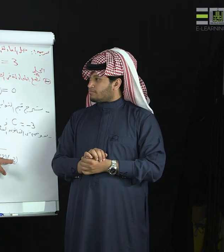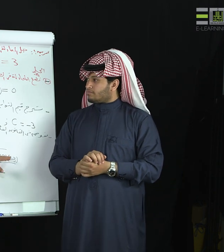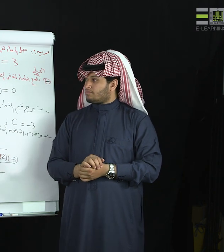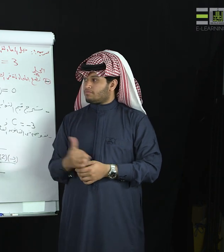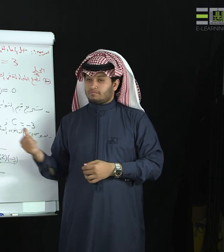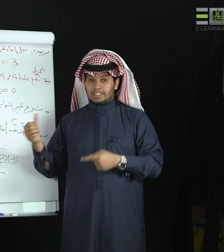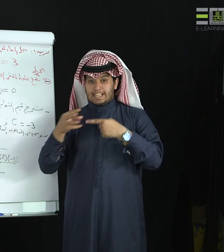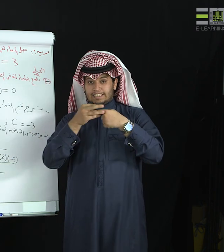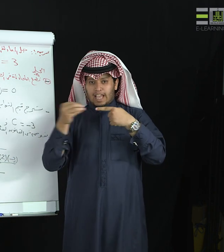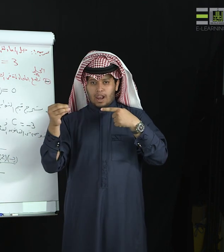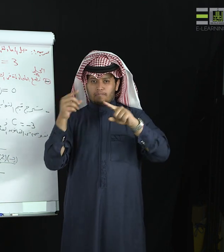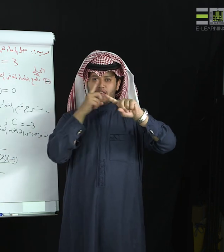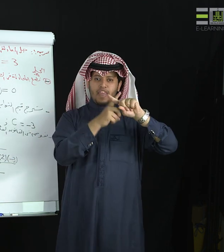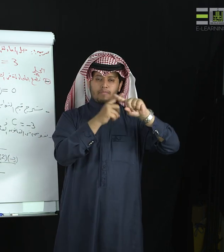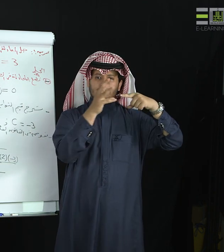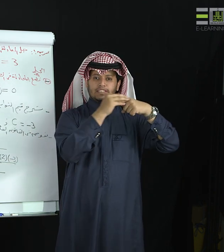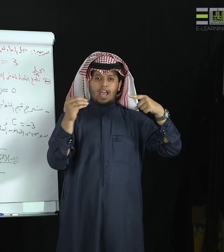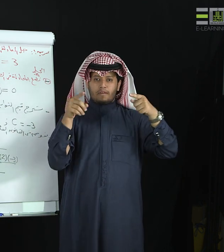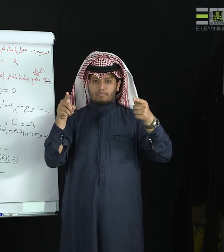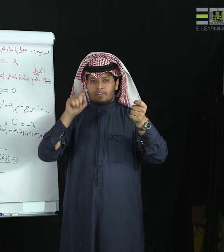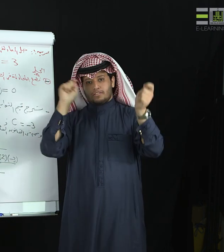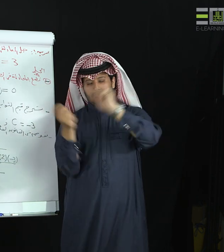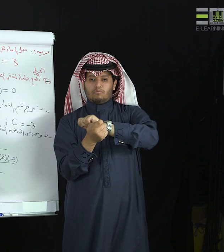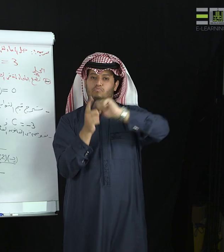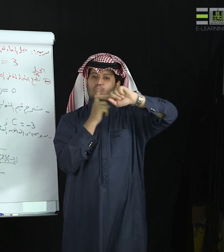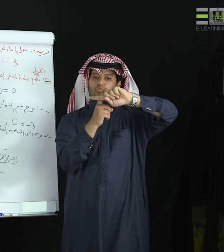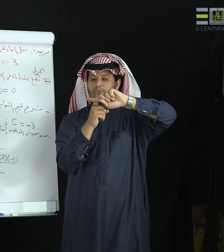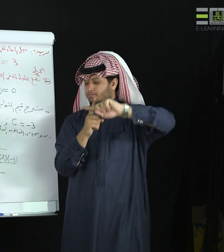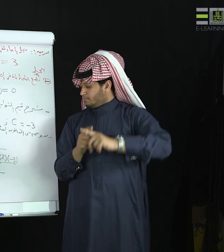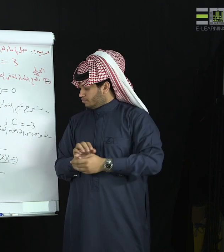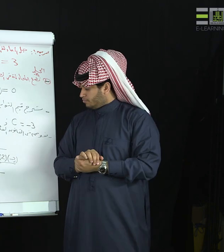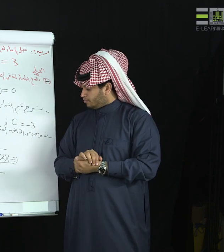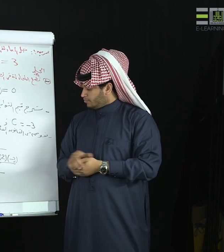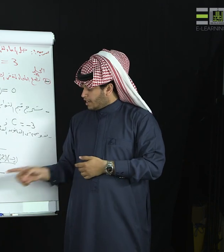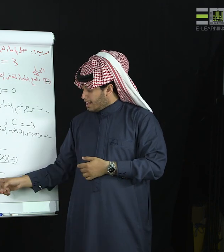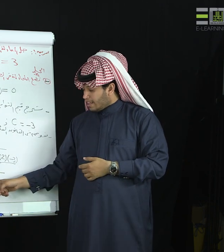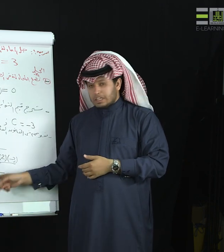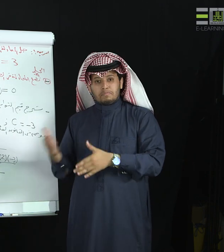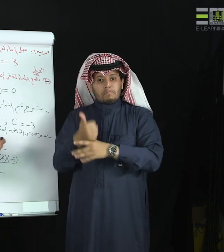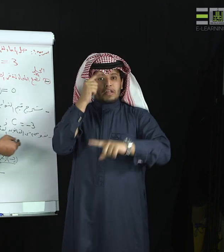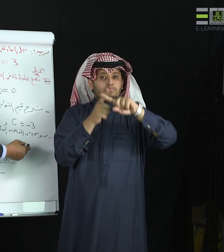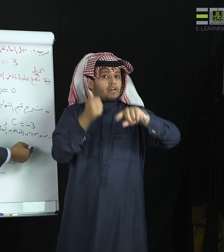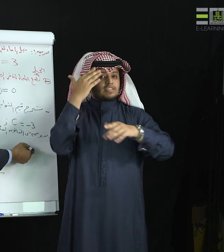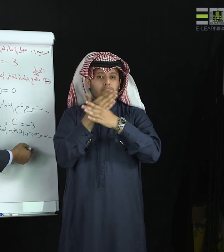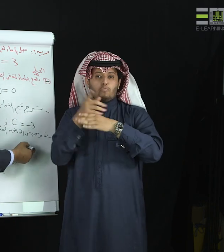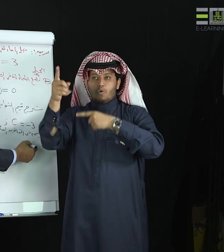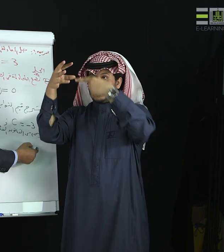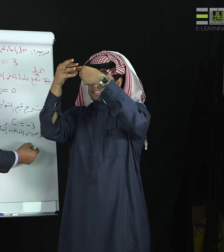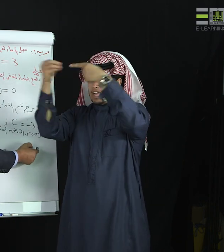طيب سالب ضرب سالب هيحول الإشارة دي لموجب، احنا عندنا قواعد ضرب الإشارات، قلنا سالب ضرب